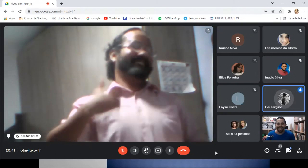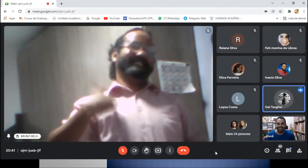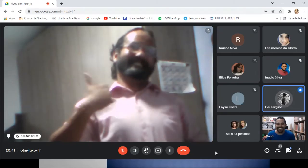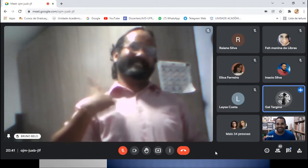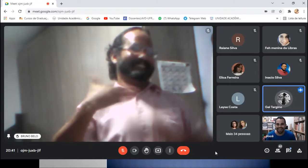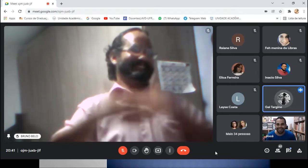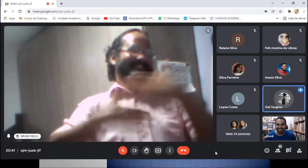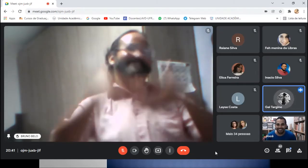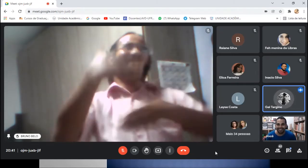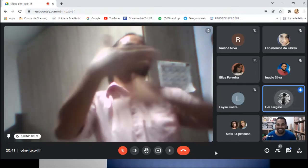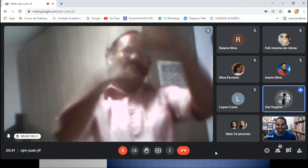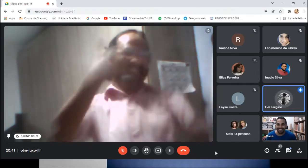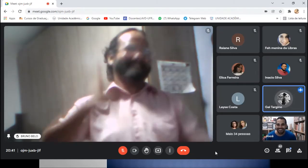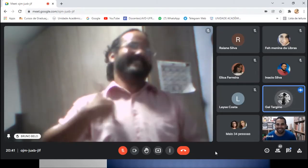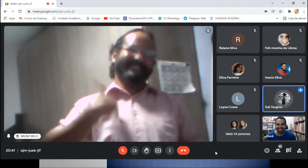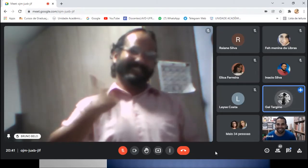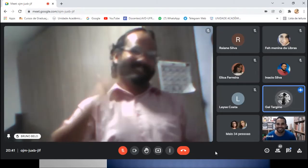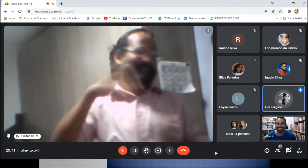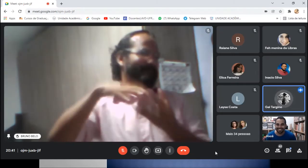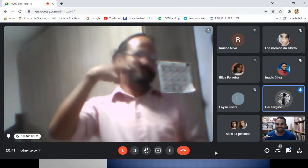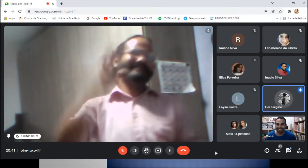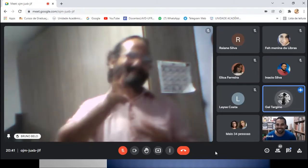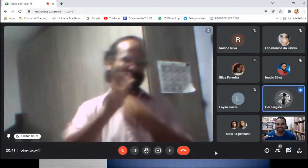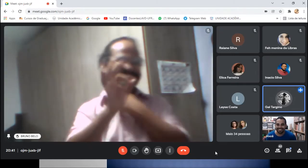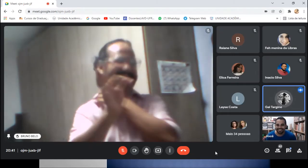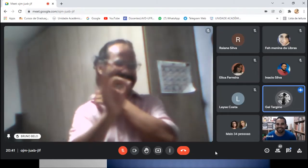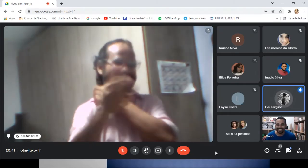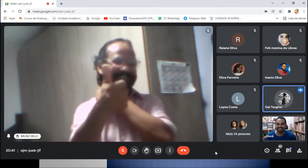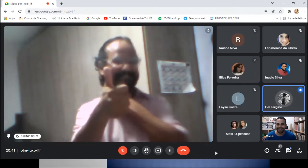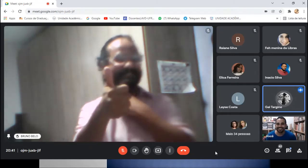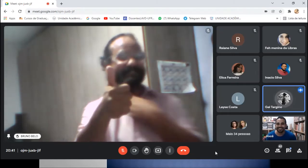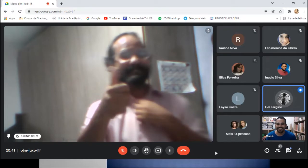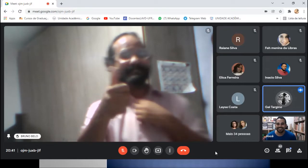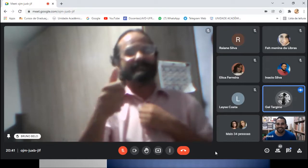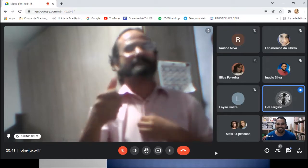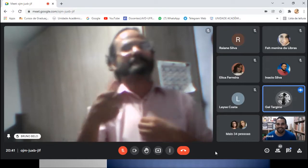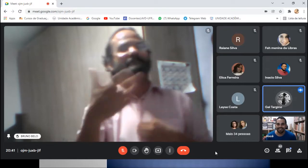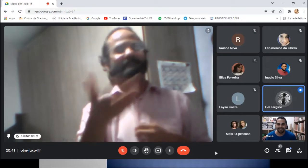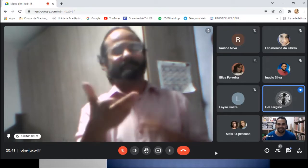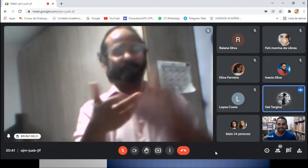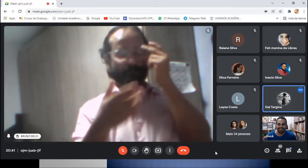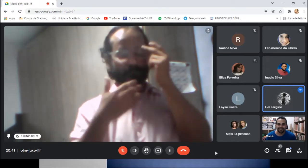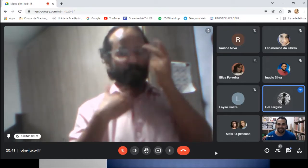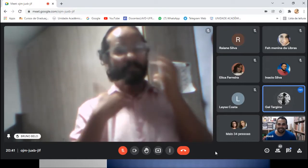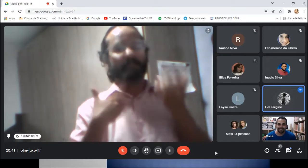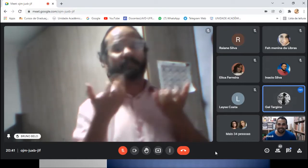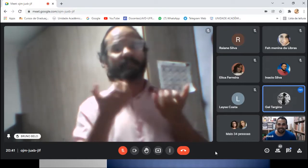senhor. Agora tá diferente, né? Tá de barba, cresci, tô mais velho, evoluí, professor.